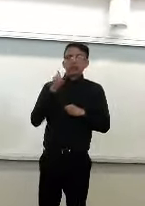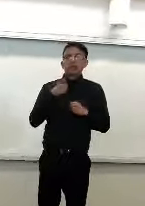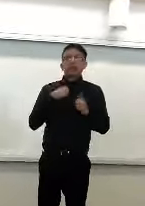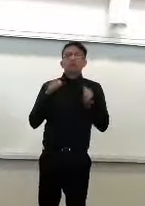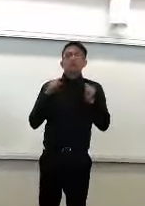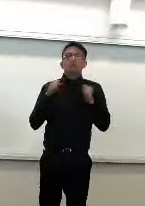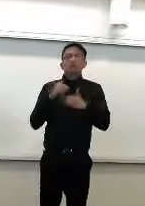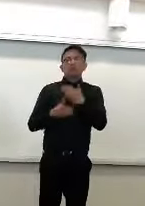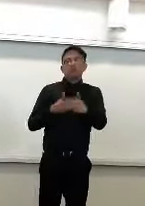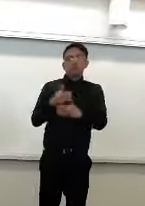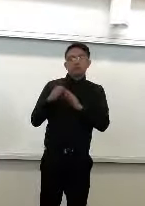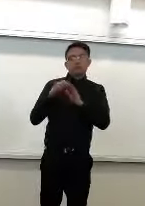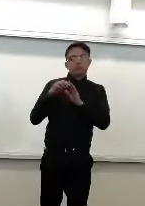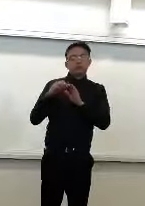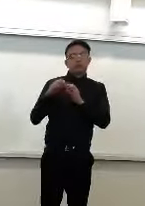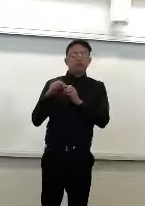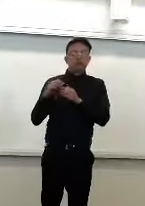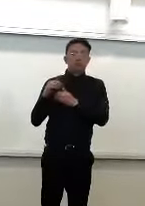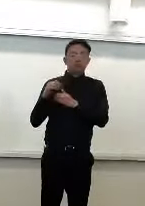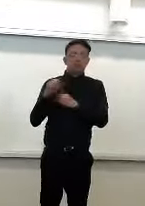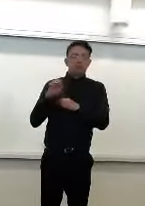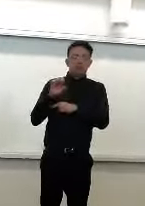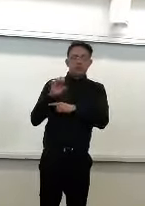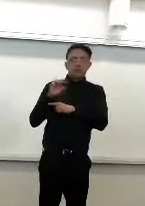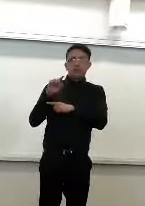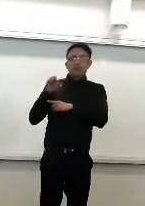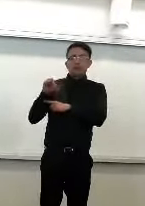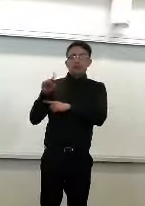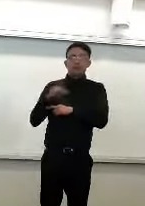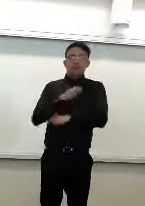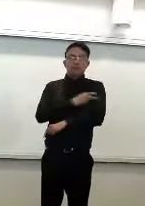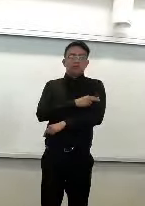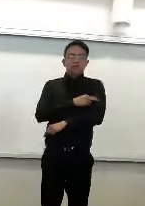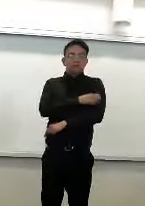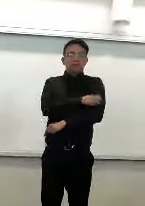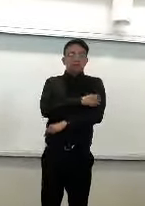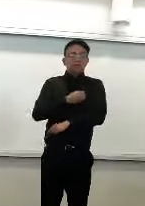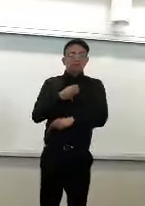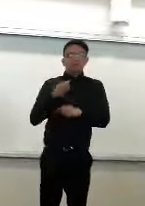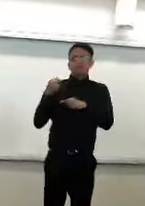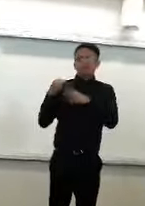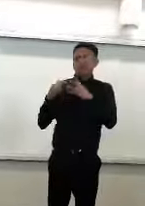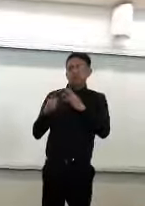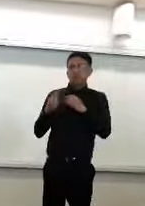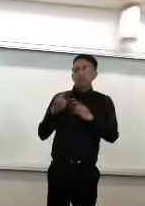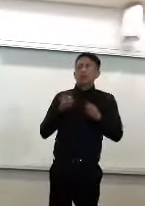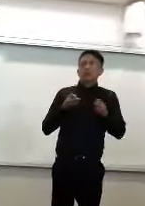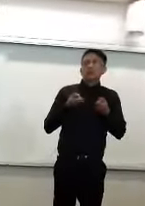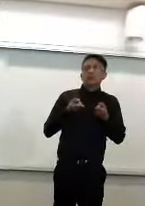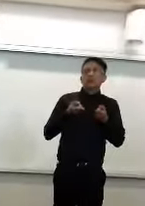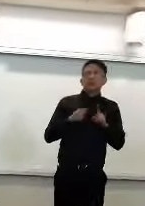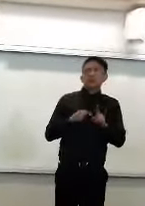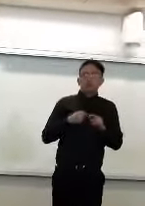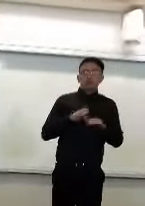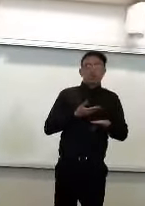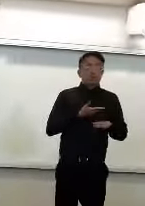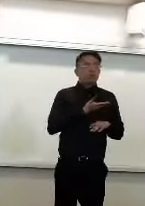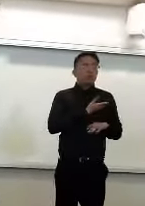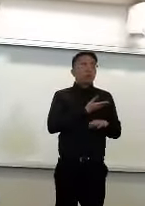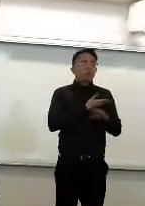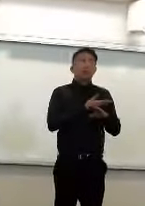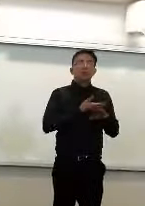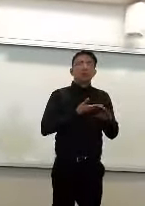en los procedimientos administrativos, la EPS que no autorizó el retirar un dispositivo, etc. Y además una solicitud de la madre para